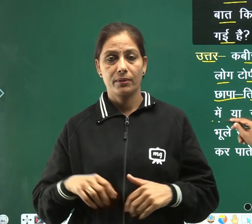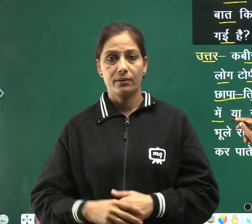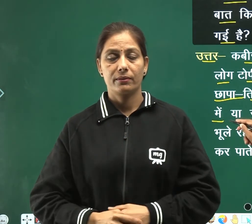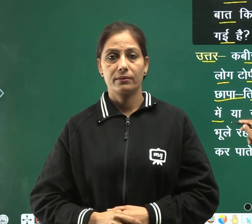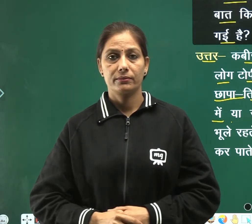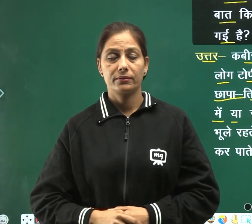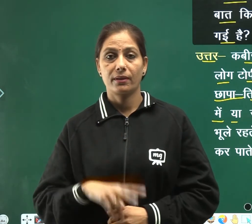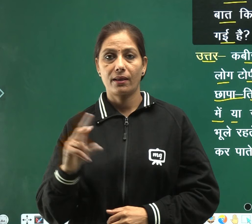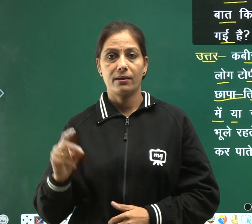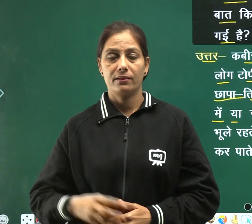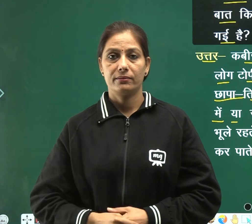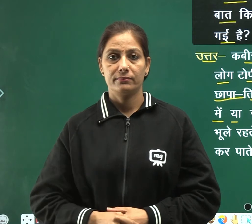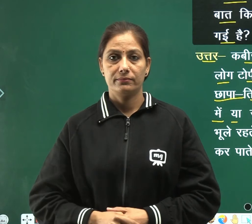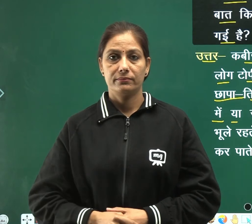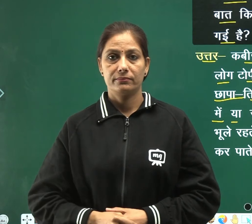या